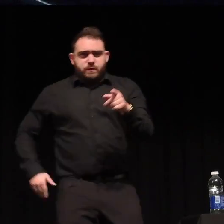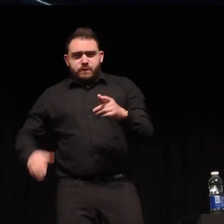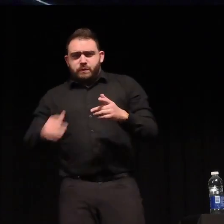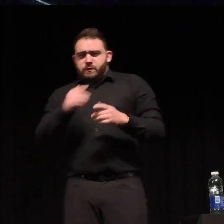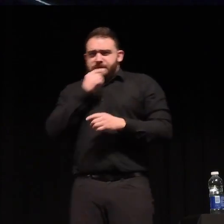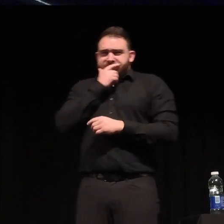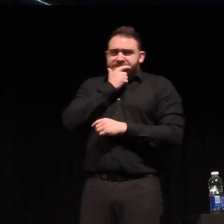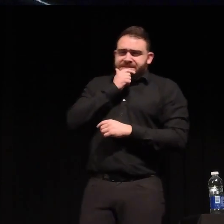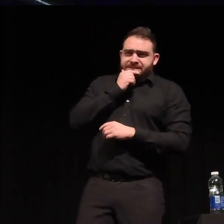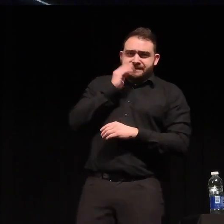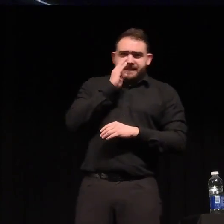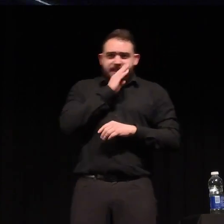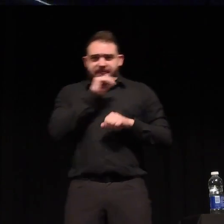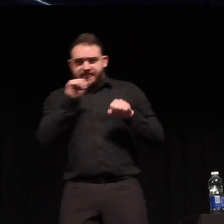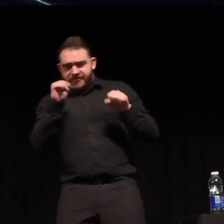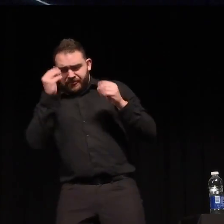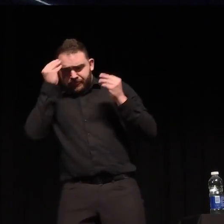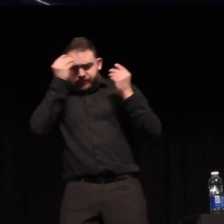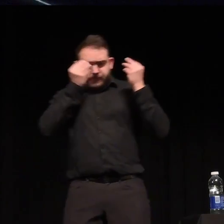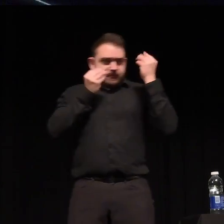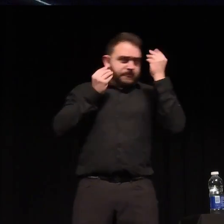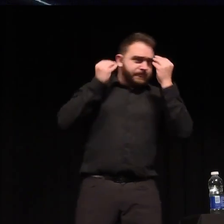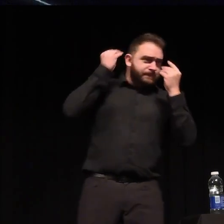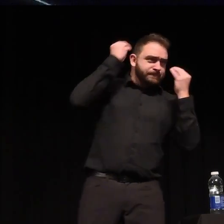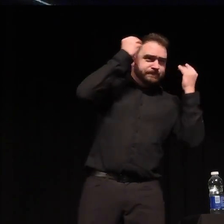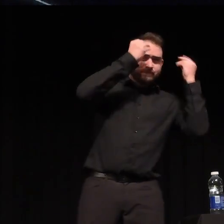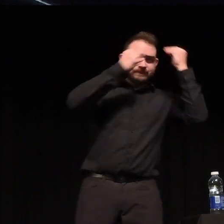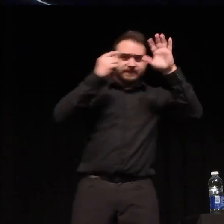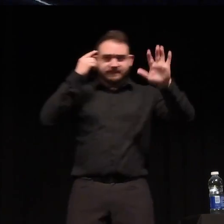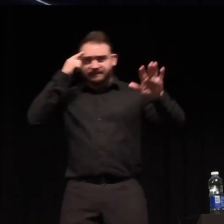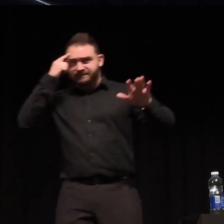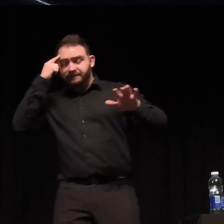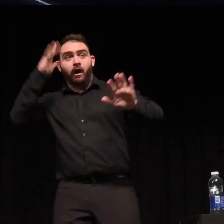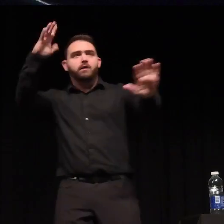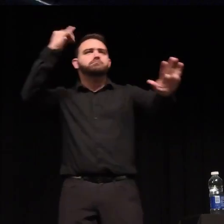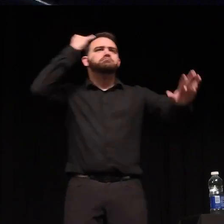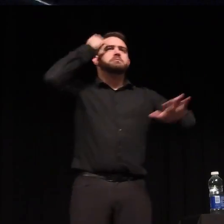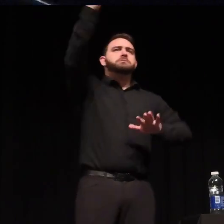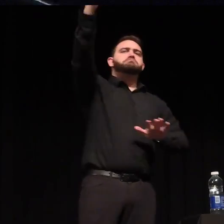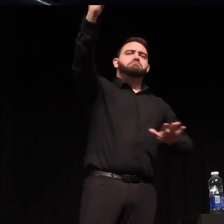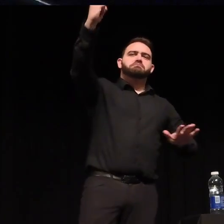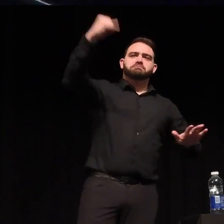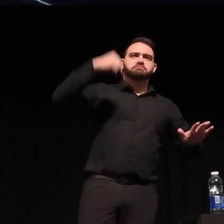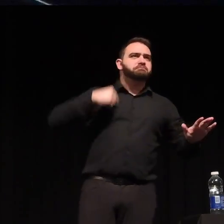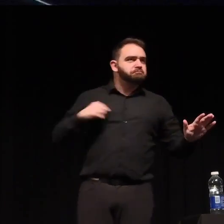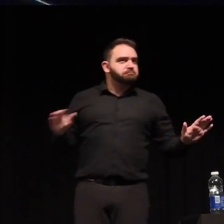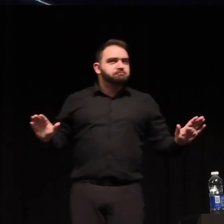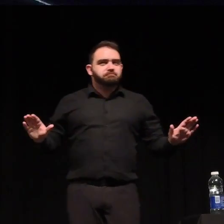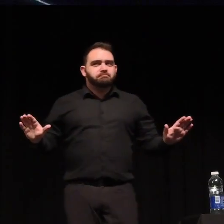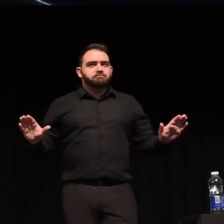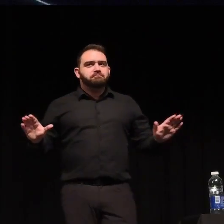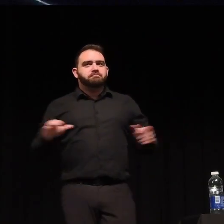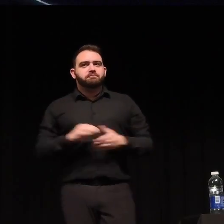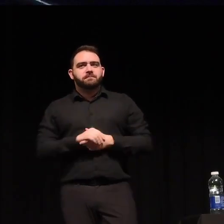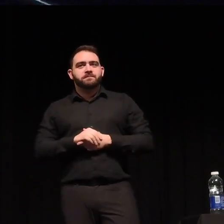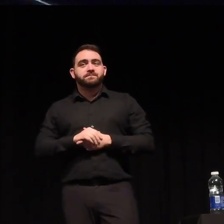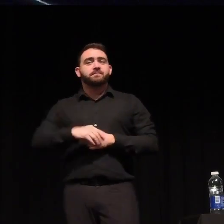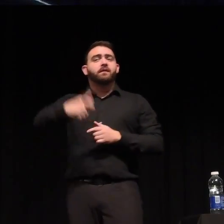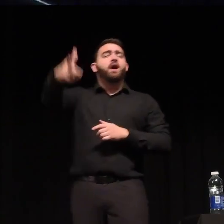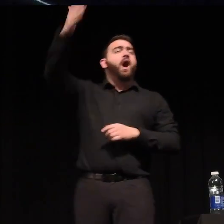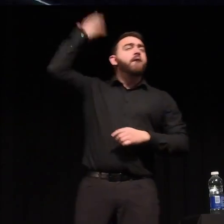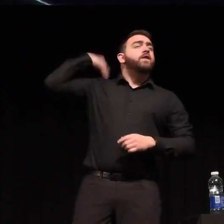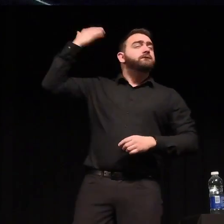Alors, il a pensé, puis il a eu une idée. Ding! Dans ce temps-là, les castors, c'était pas comme aujourd'hui.